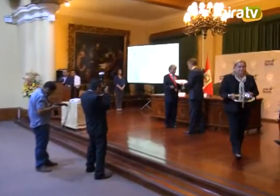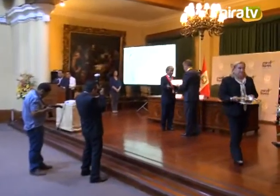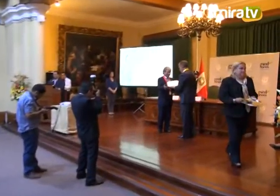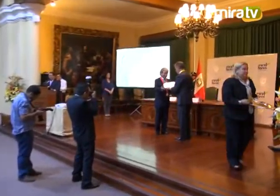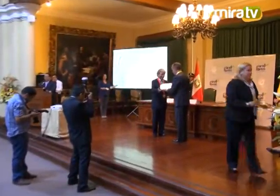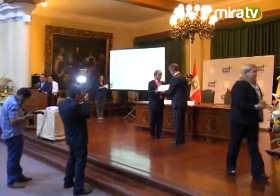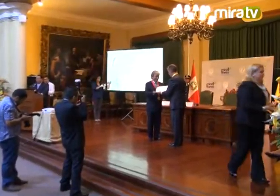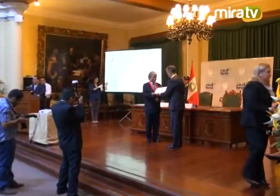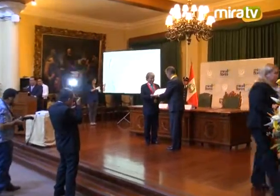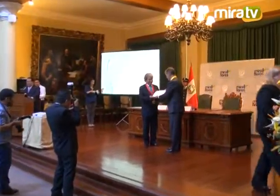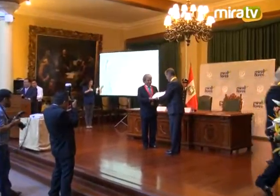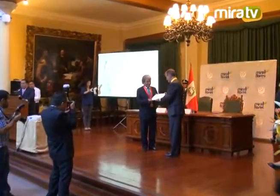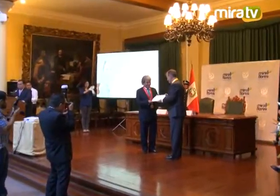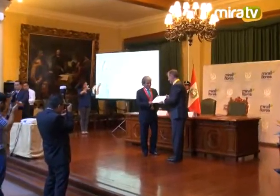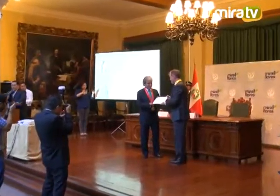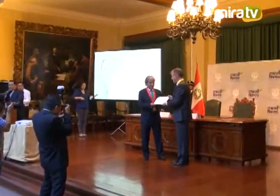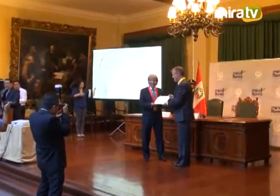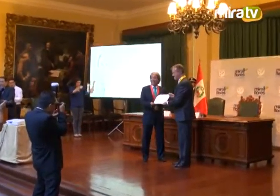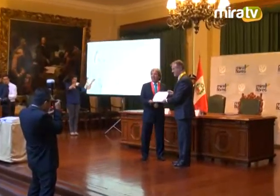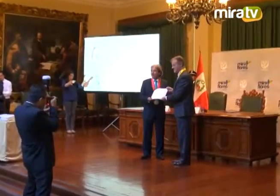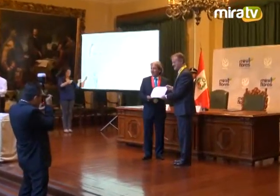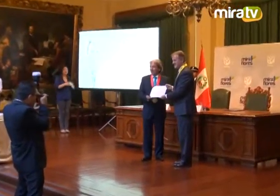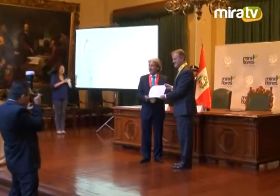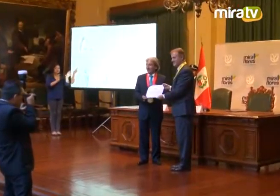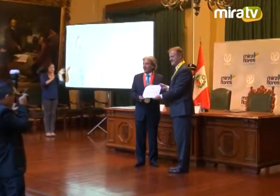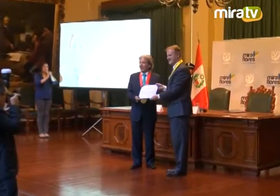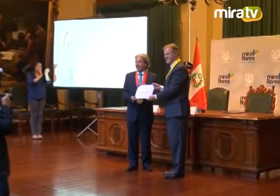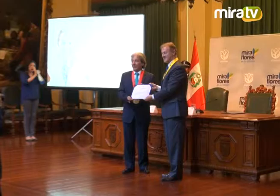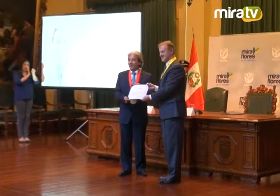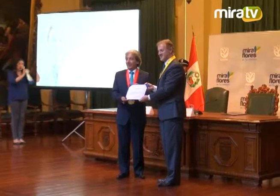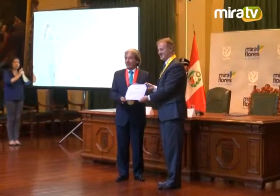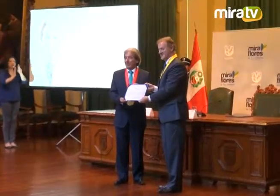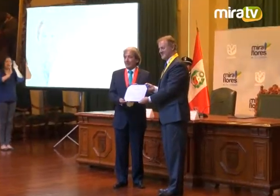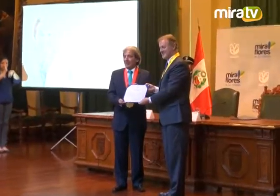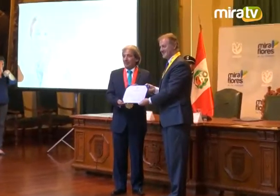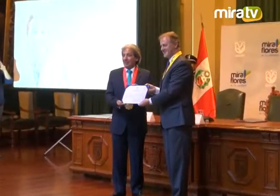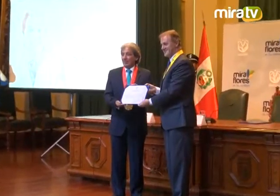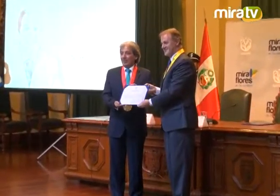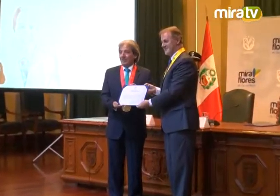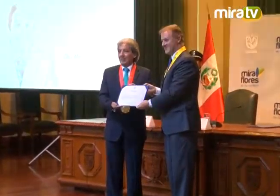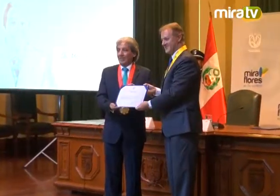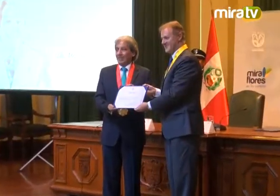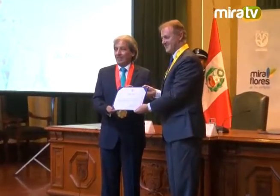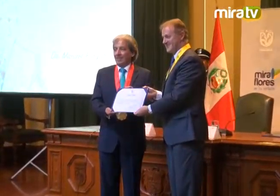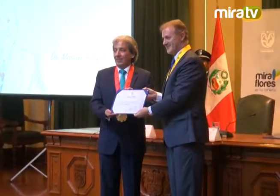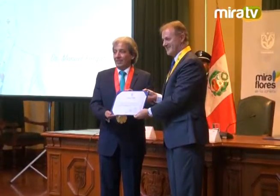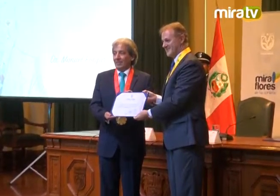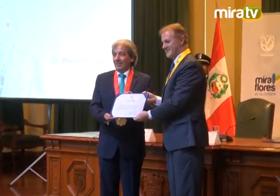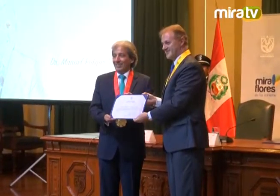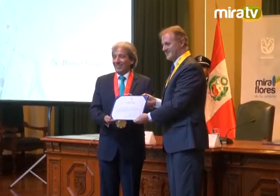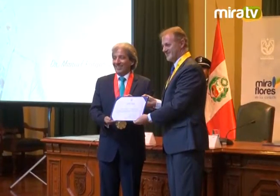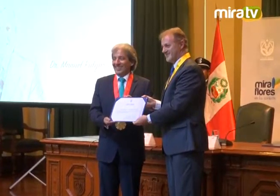Asimismo, se las entrega de un diploma y una copia del acuerdo de consejo que se ha dado lectura en esta ceremonia.